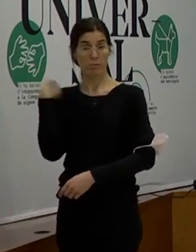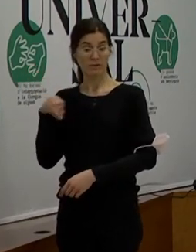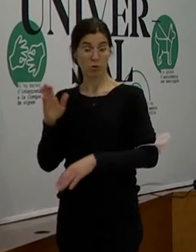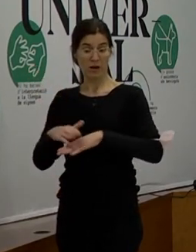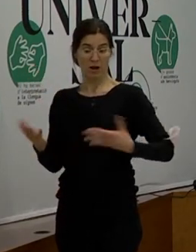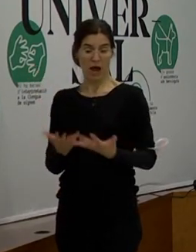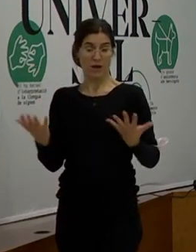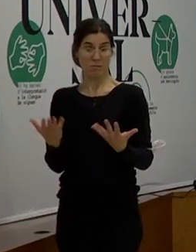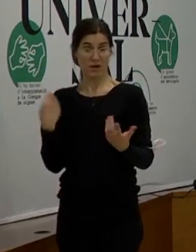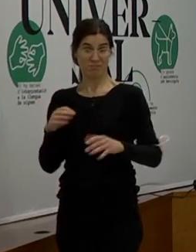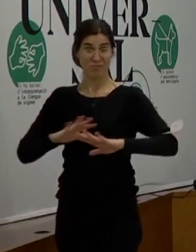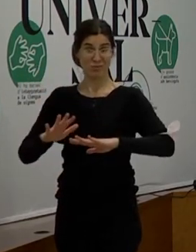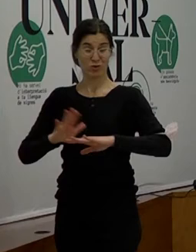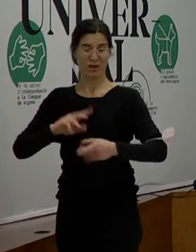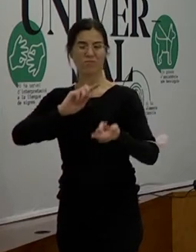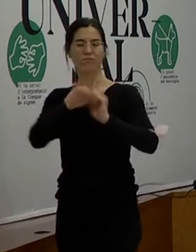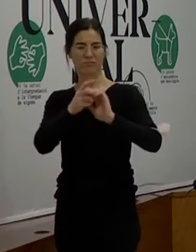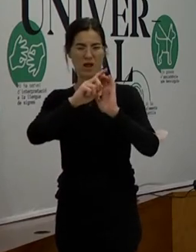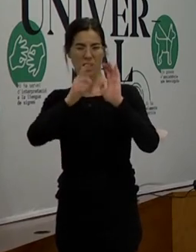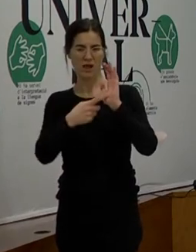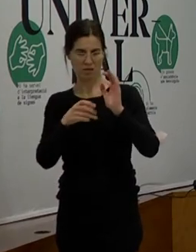moviment perquè puguin canviar les lleis, perquè